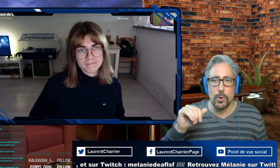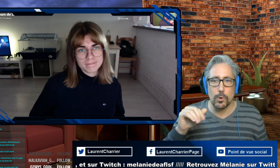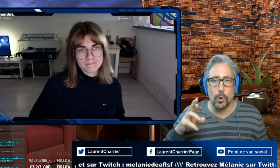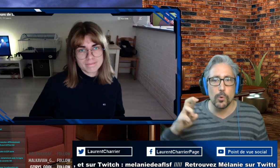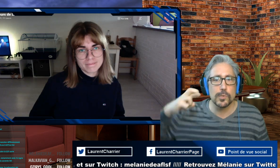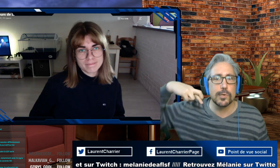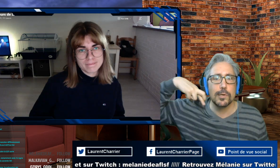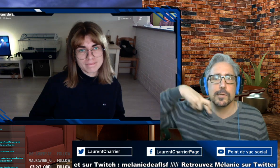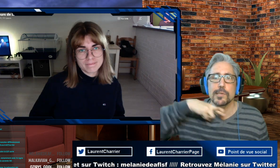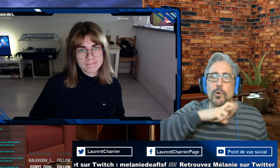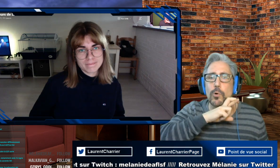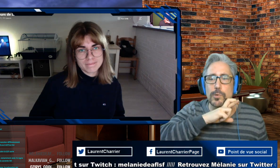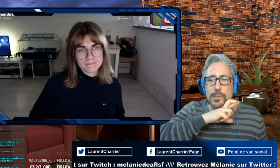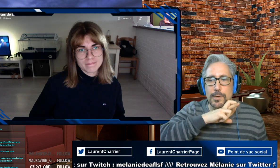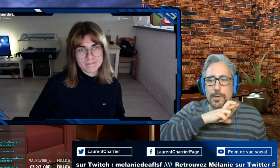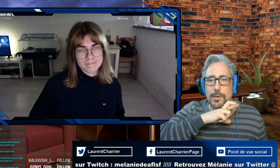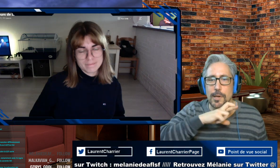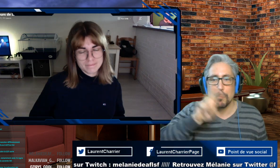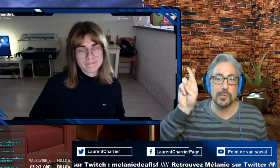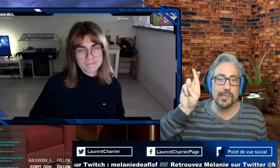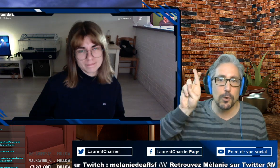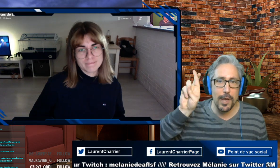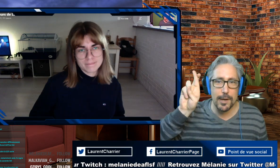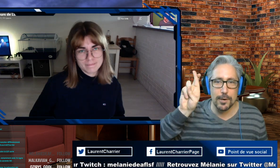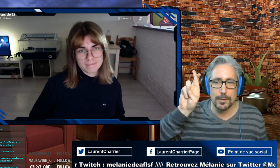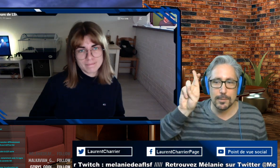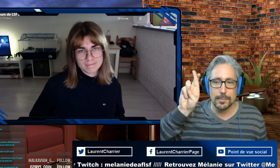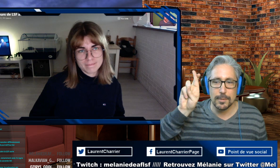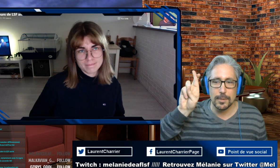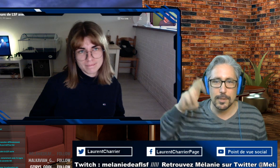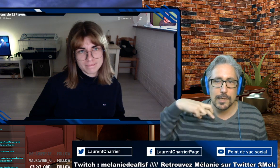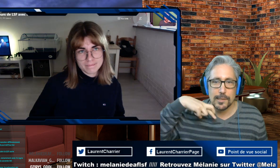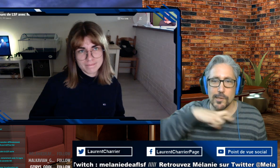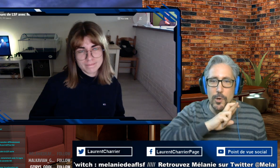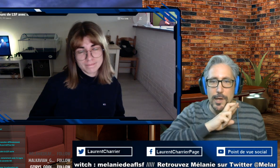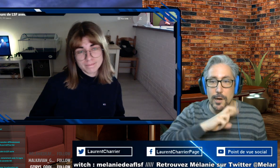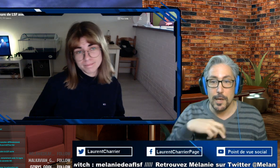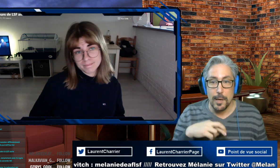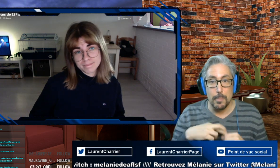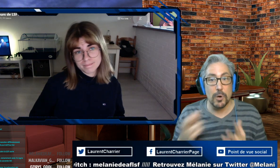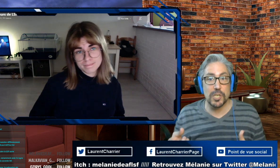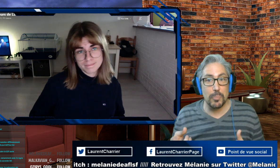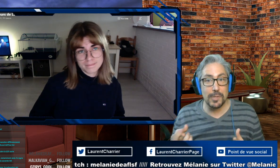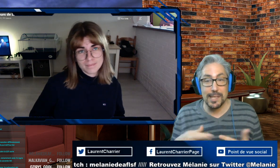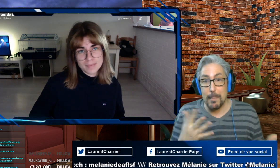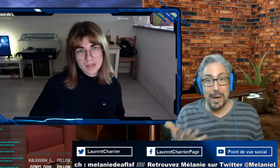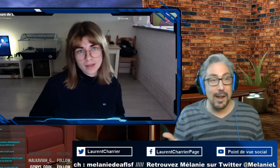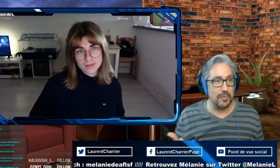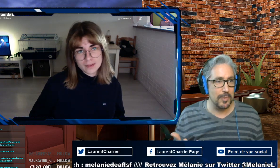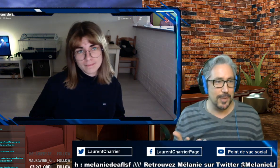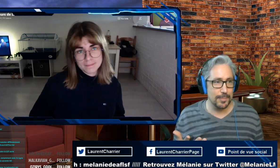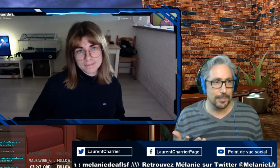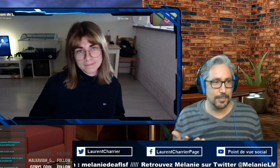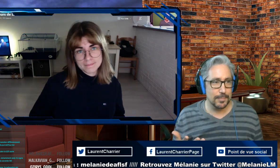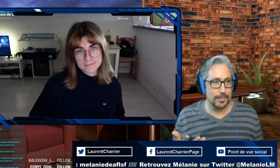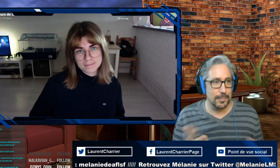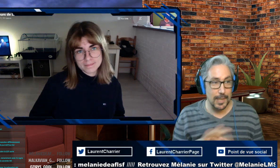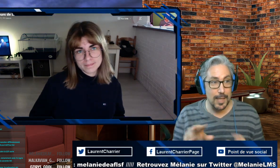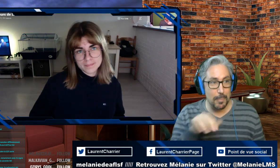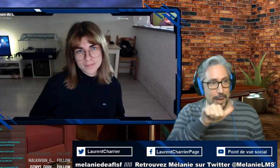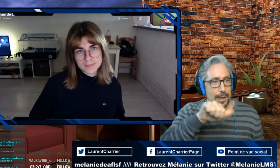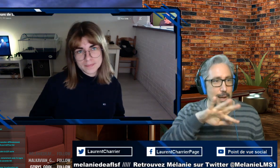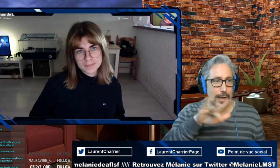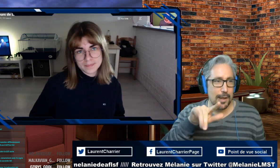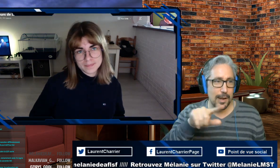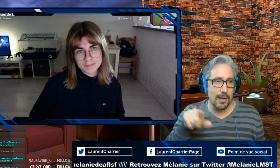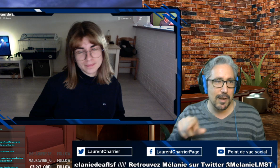la couleur rose, c'est rose. Parce que c'est le R. C'est le R. Mais en japonais, il n'y a pas l'alphabet. Il n'y